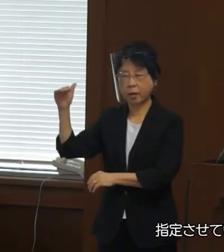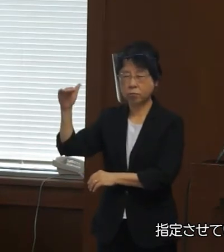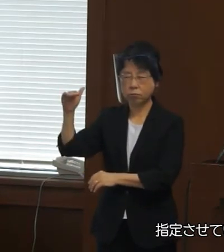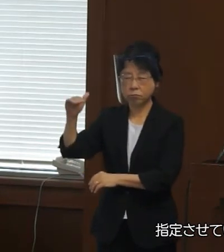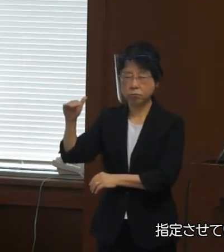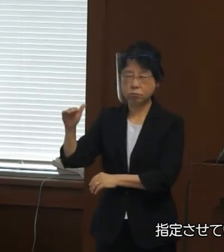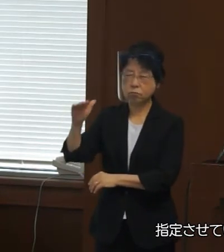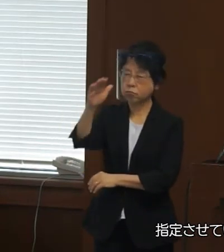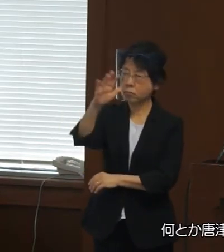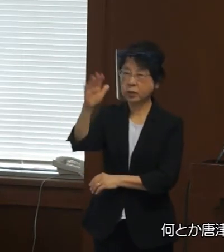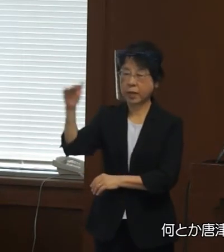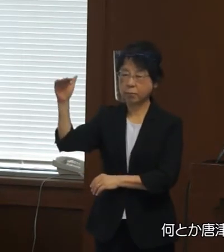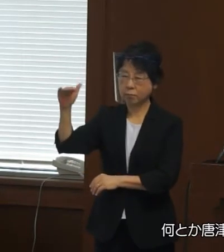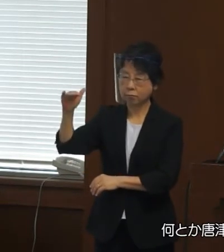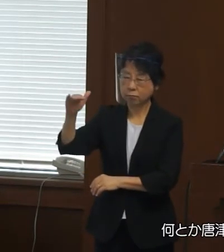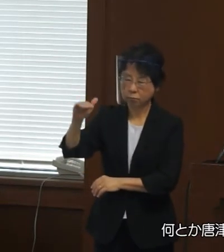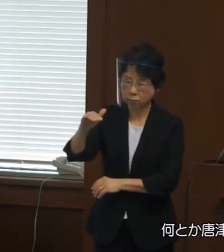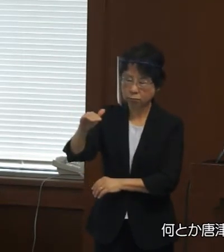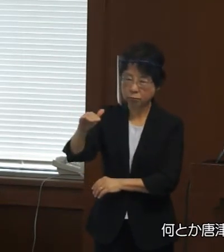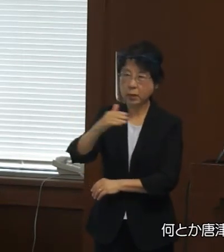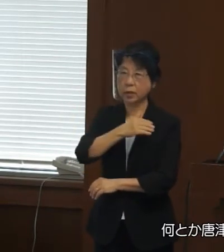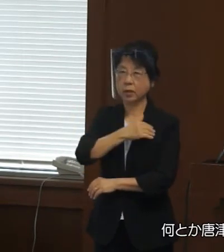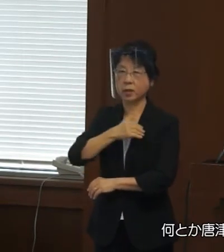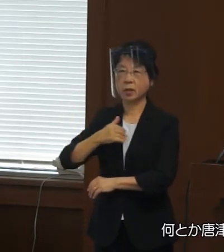ました。何とか